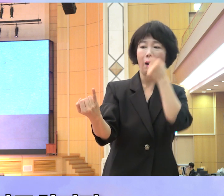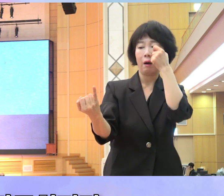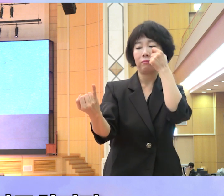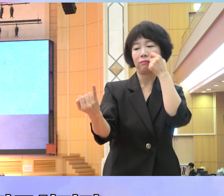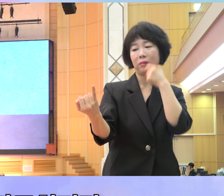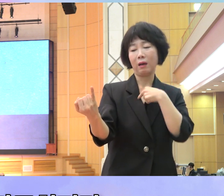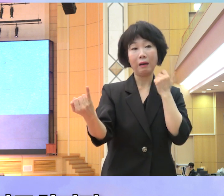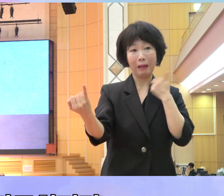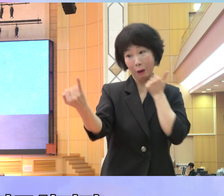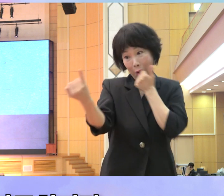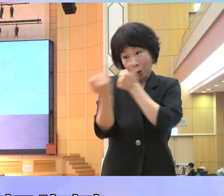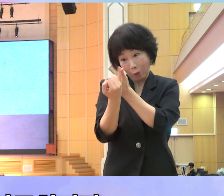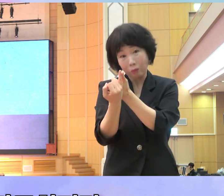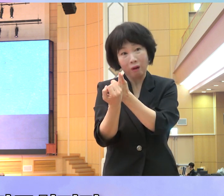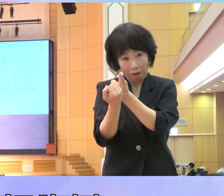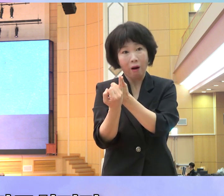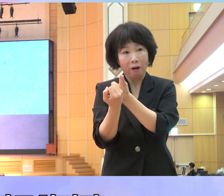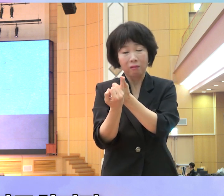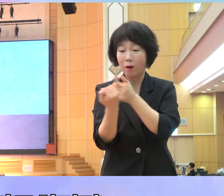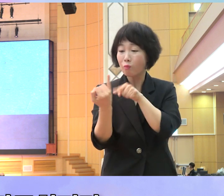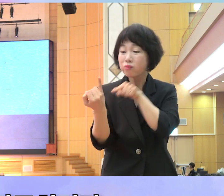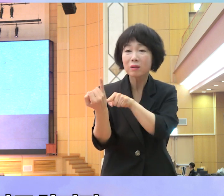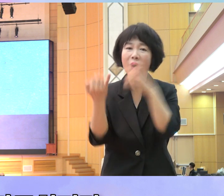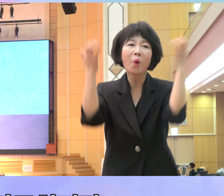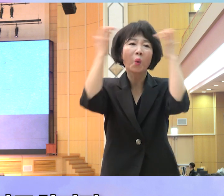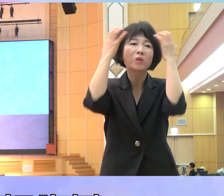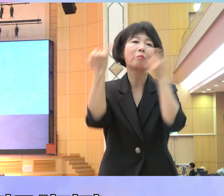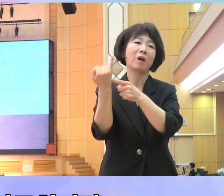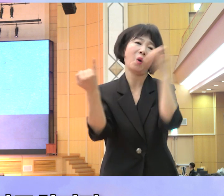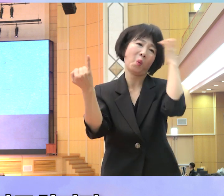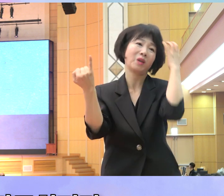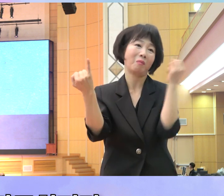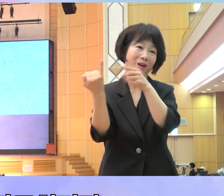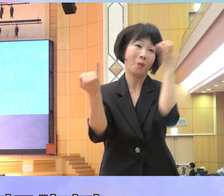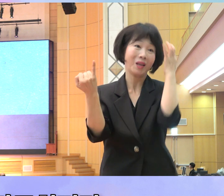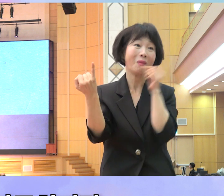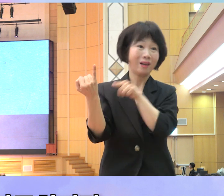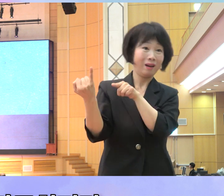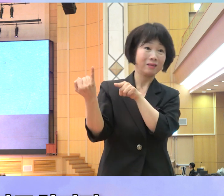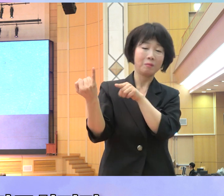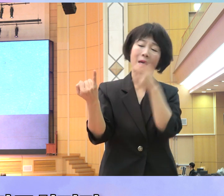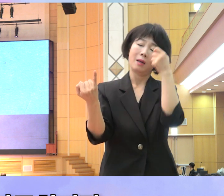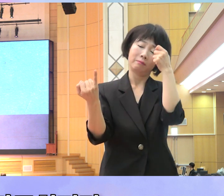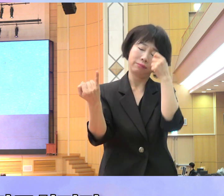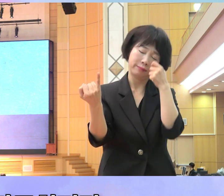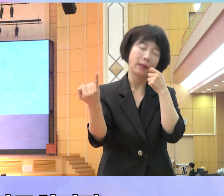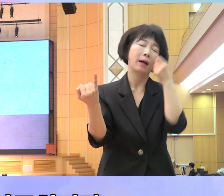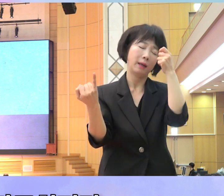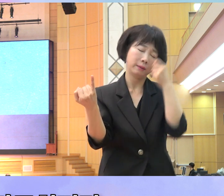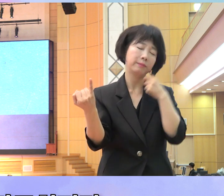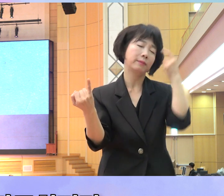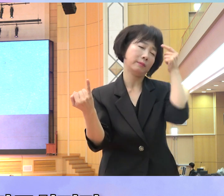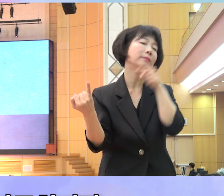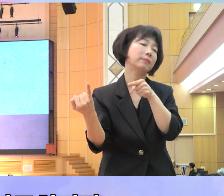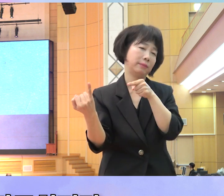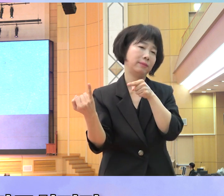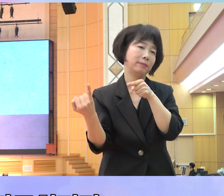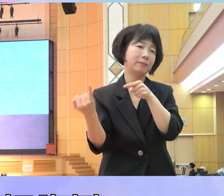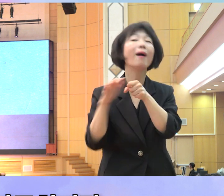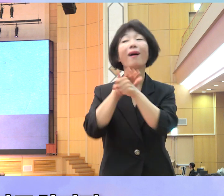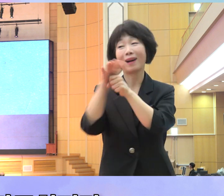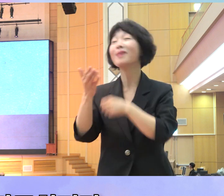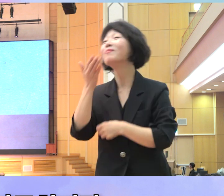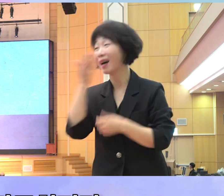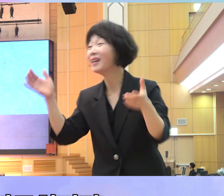잘해줄 수밖에 없어요. 아내도 남편을 볼 때 마찬가지입니다. 아내도 남편을 볼 때 아유